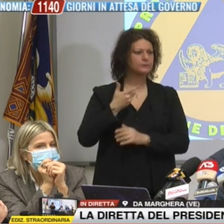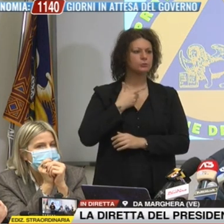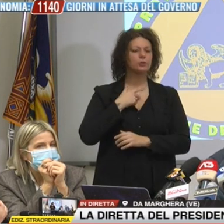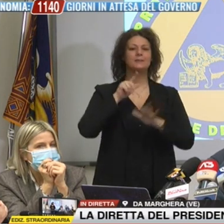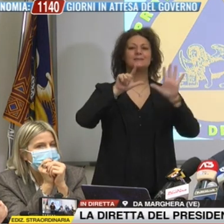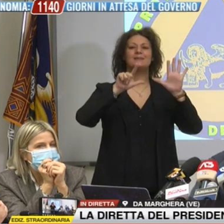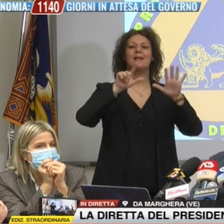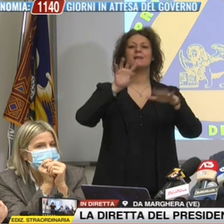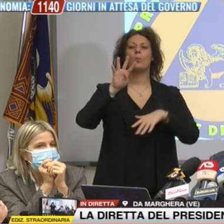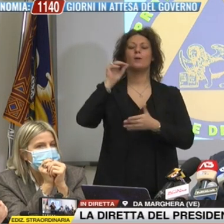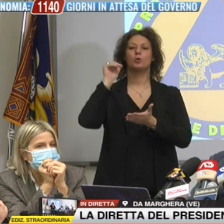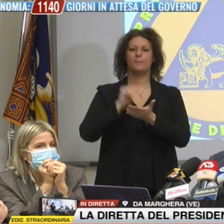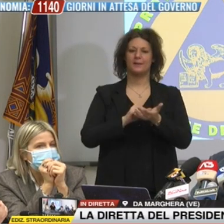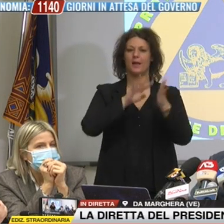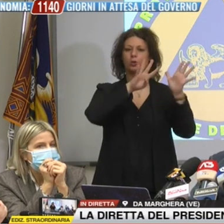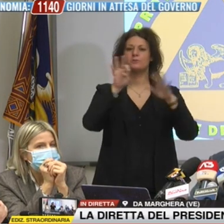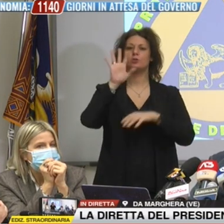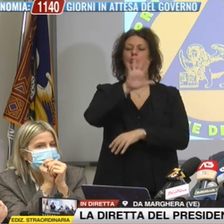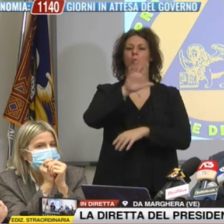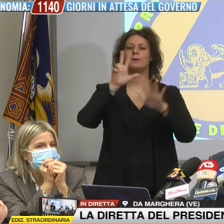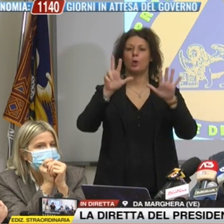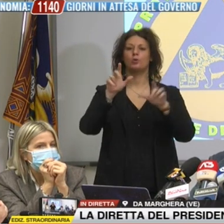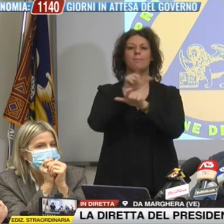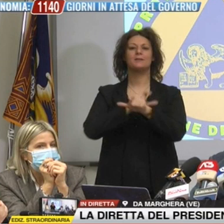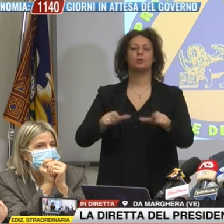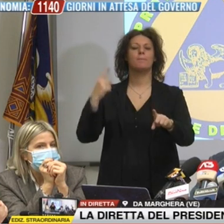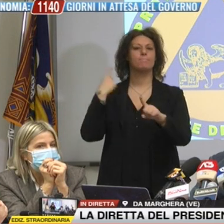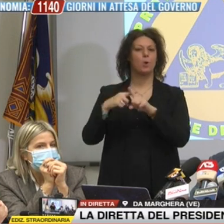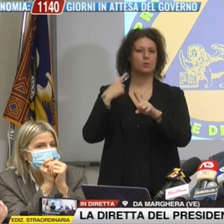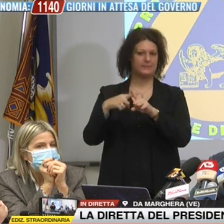74.958 positivi. Questi sono,